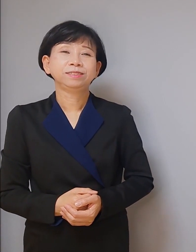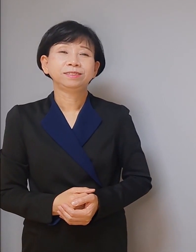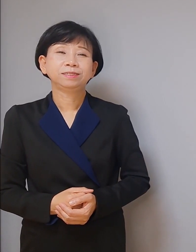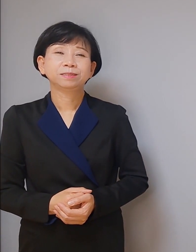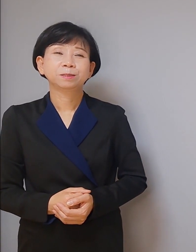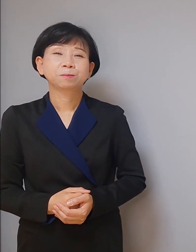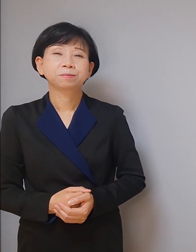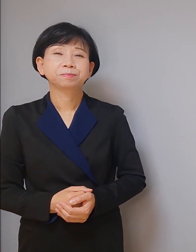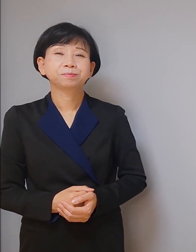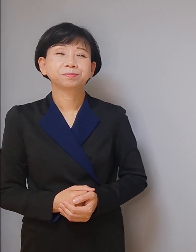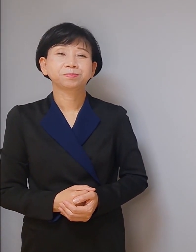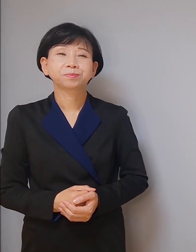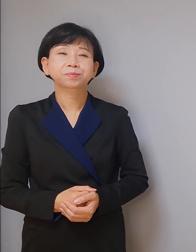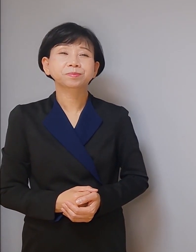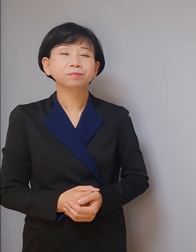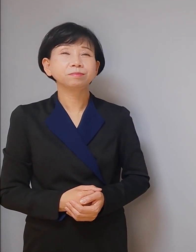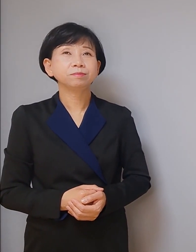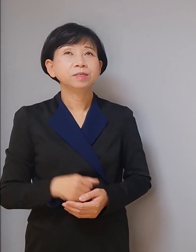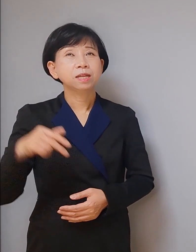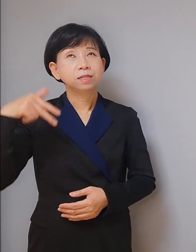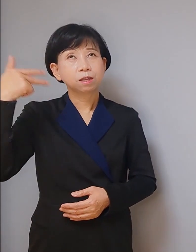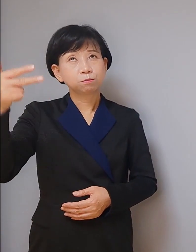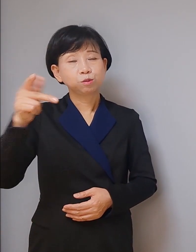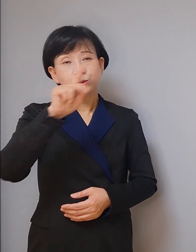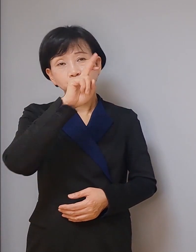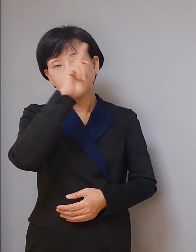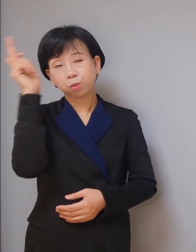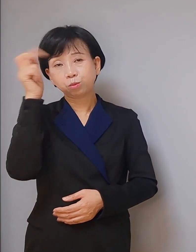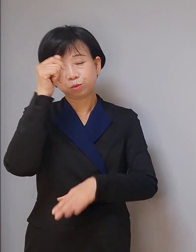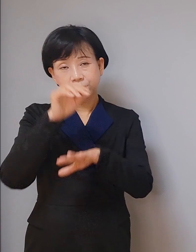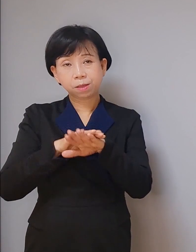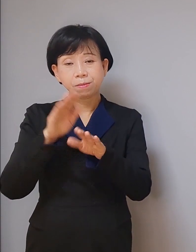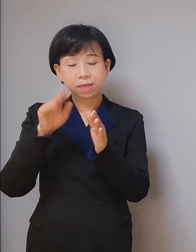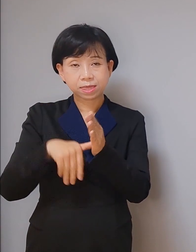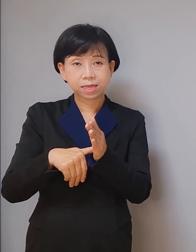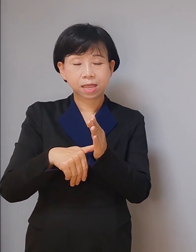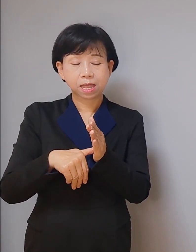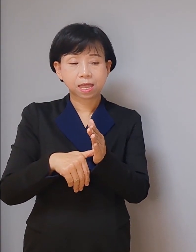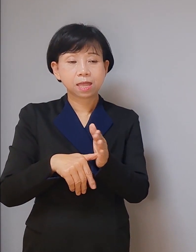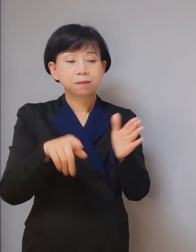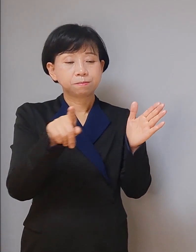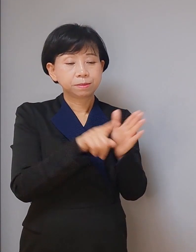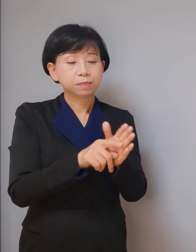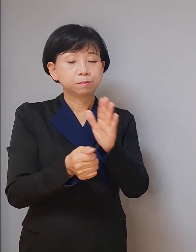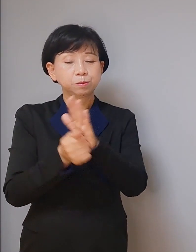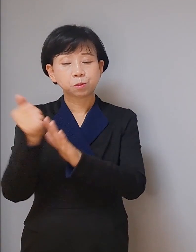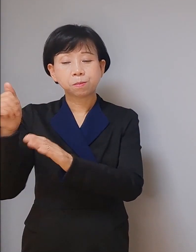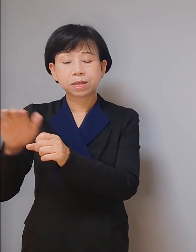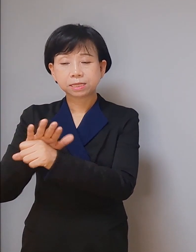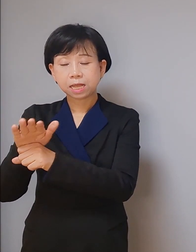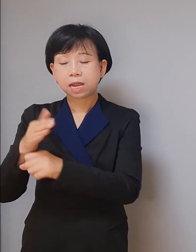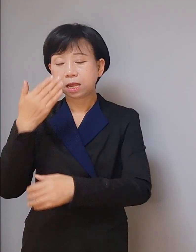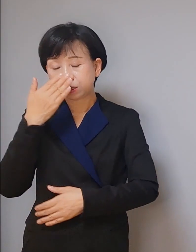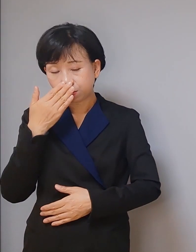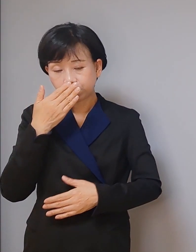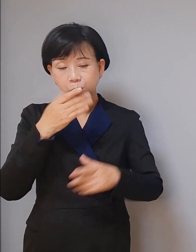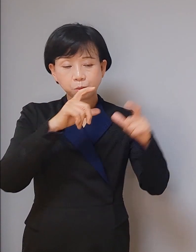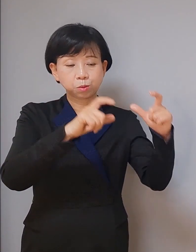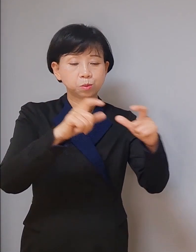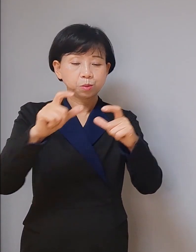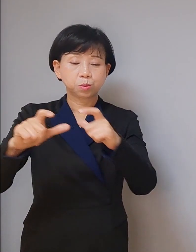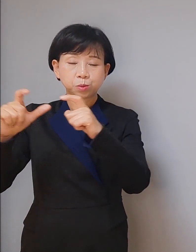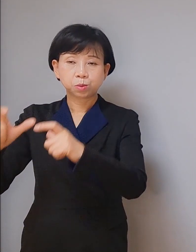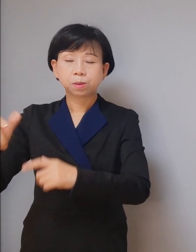안내팀에게 제출하시면 다음 주일 오후 예배 때는 우리 믿음, 소망, 사랑, 겸손교구